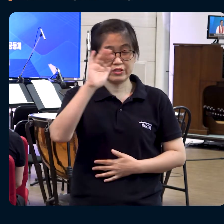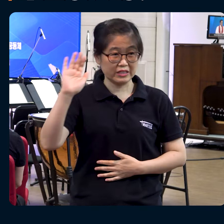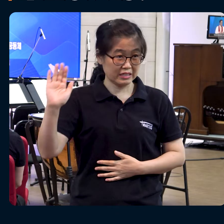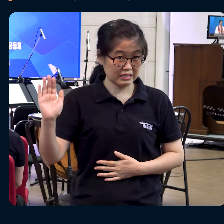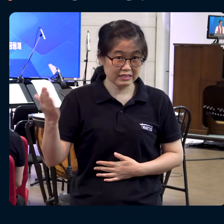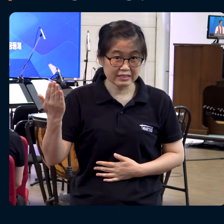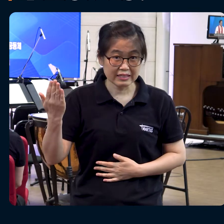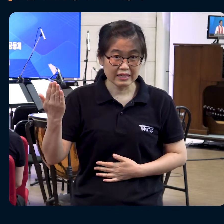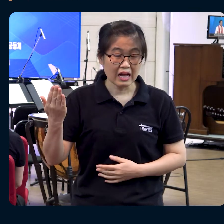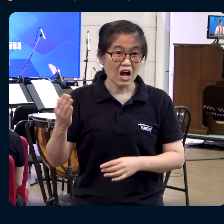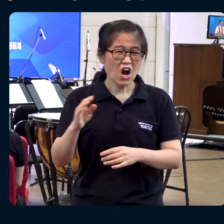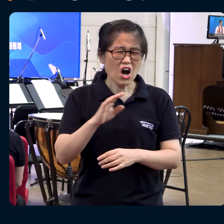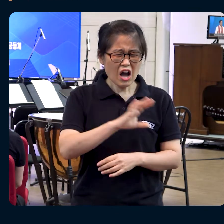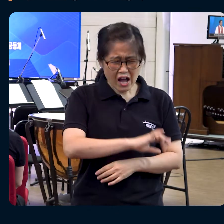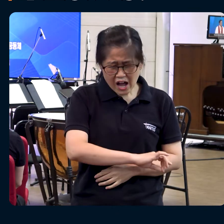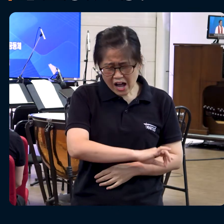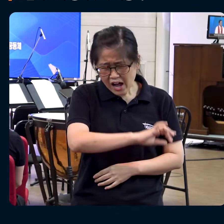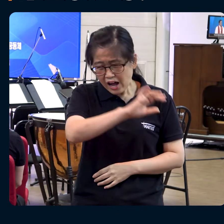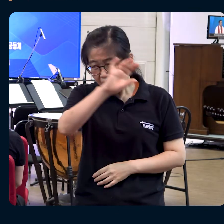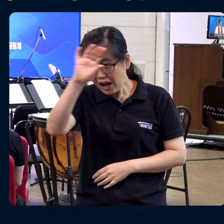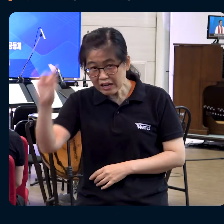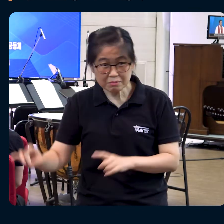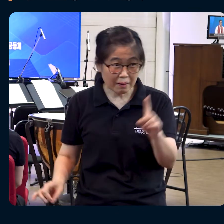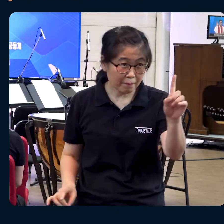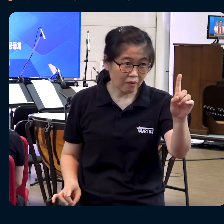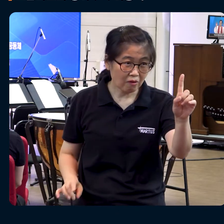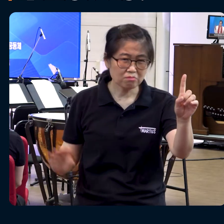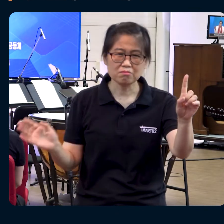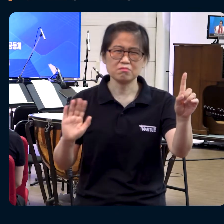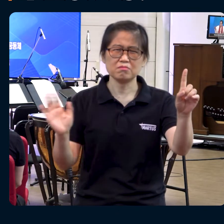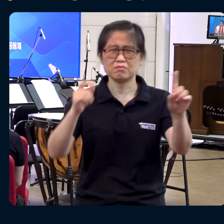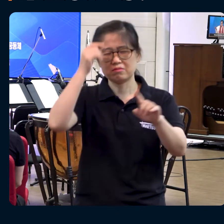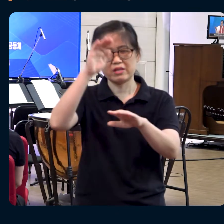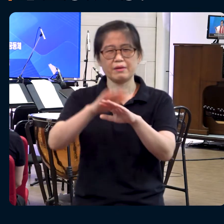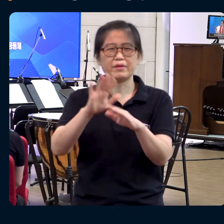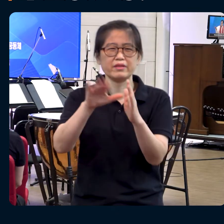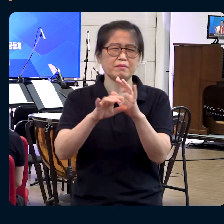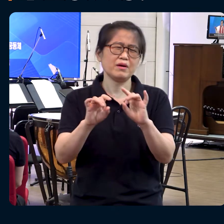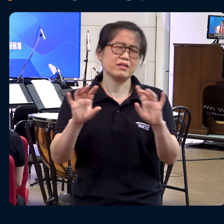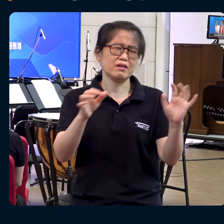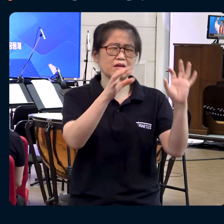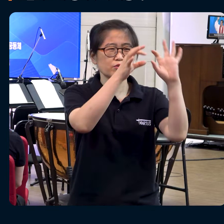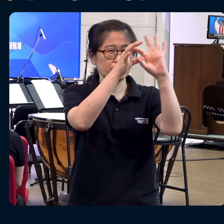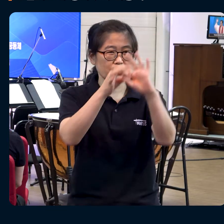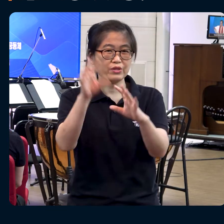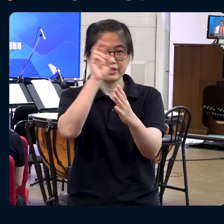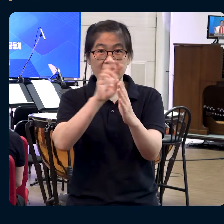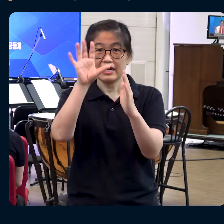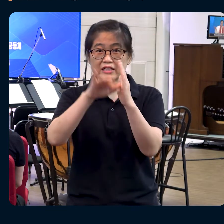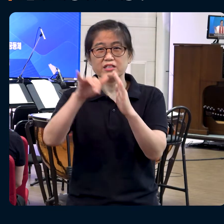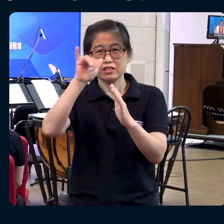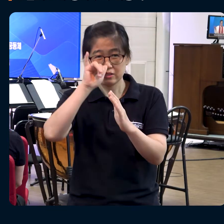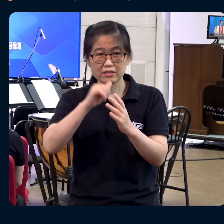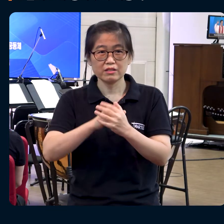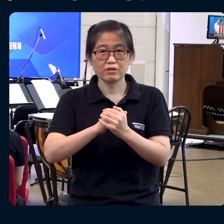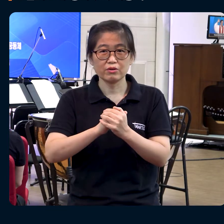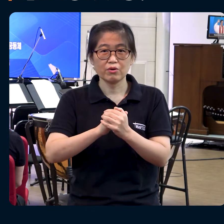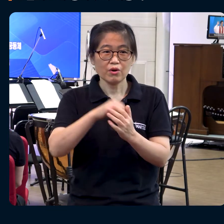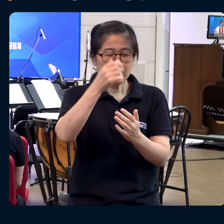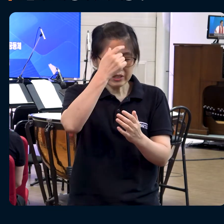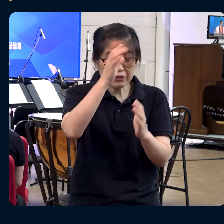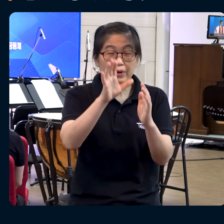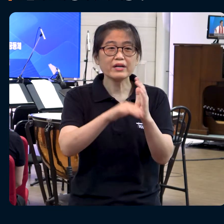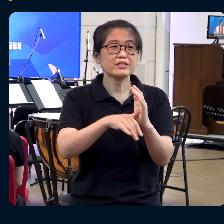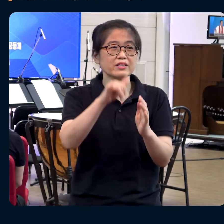거예요. 근데 이것이 뭐 어쩌다 한 번 있는 것이 아니라 예배 때마다 있어야 합니다. 찬양할